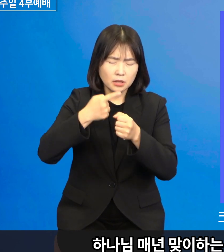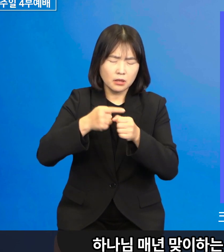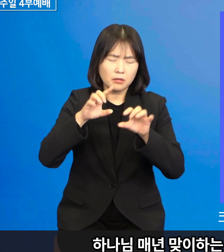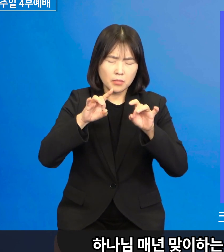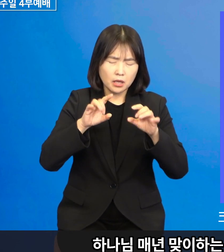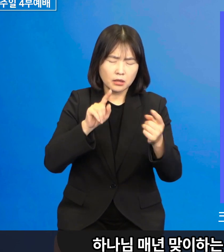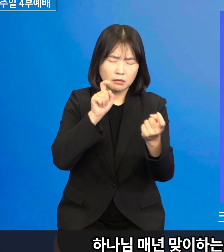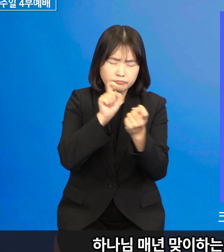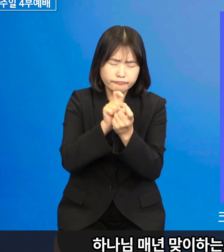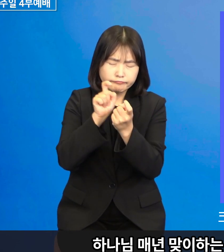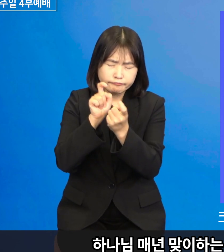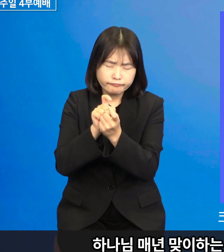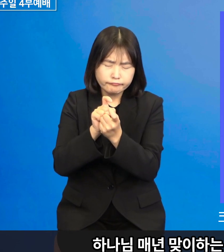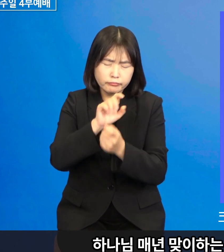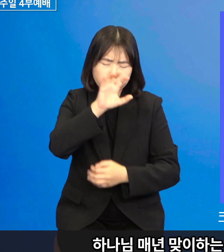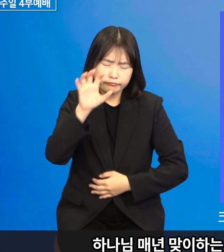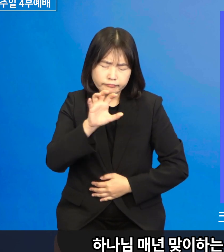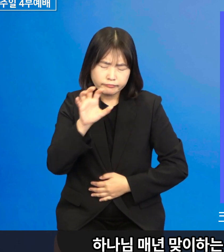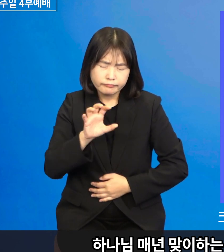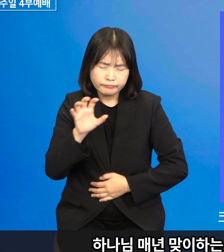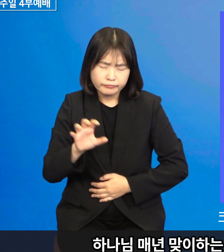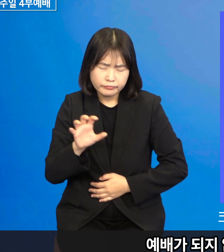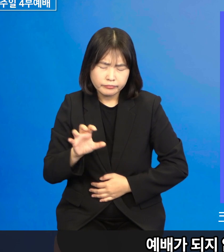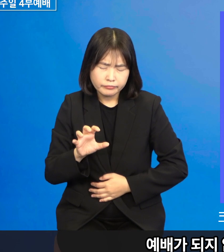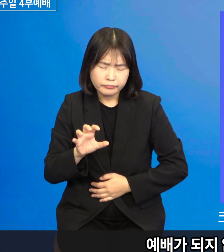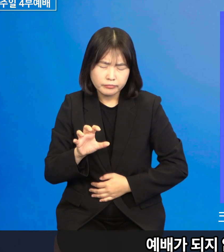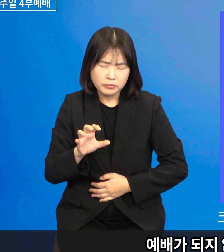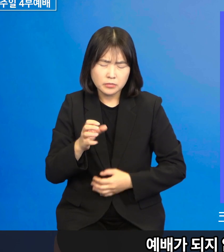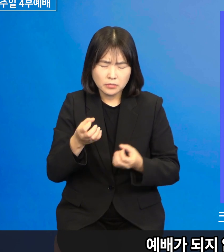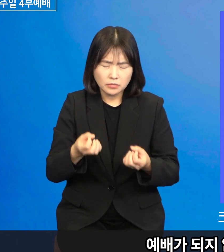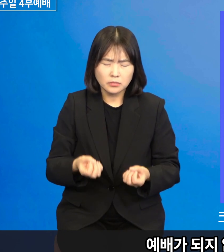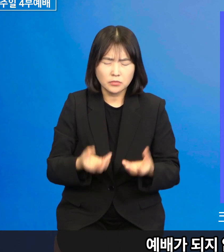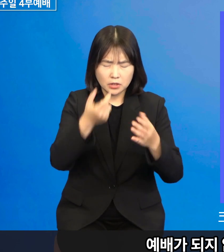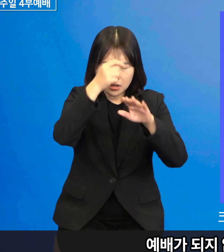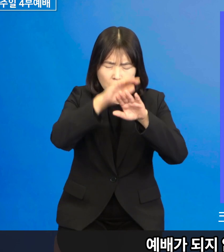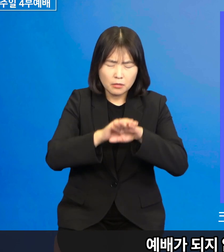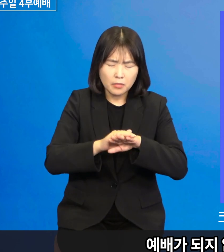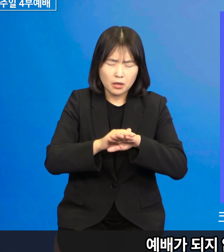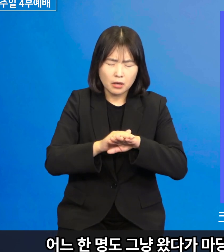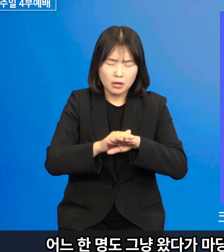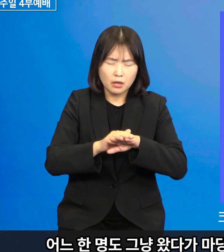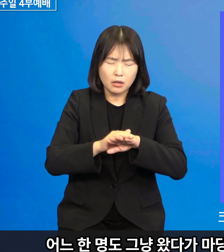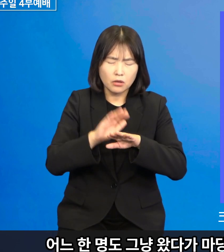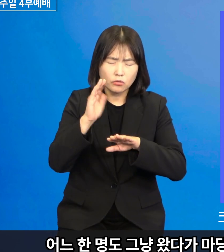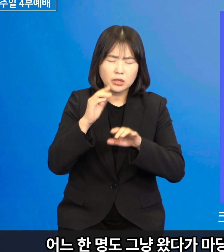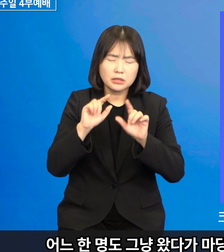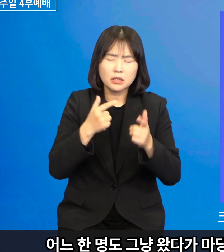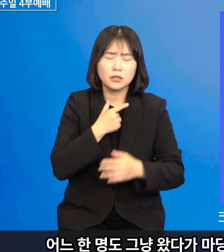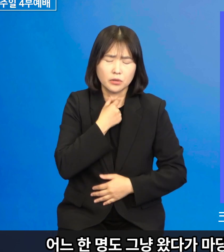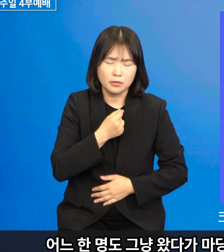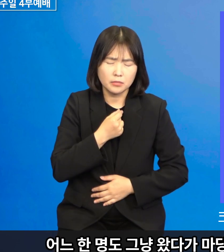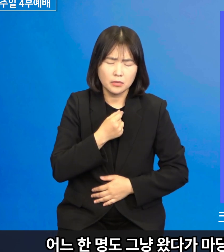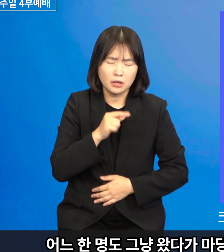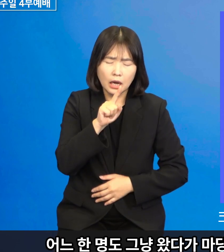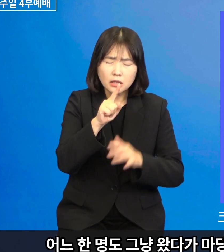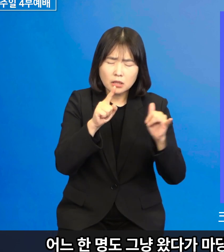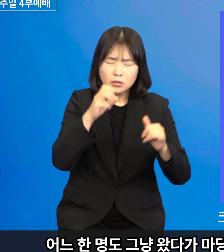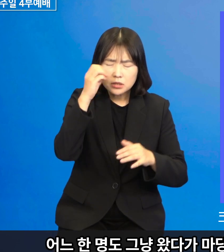그저 매년 반복되는 절기 예배가 되지 않기를 원합니다. 어느 한 명도 그냥